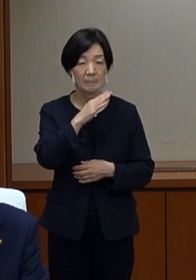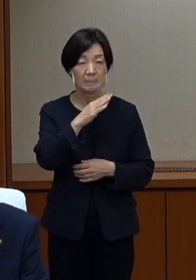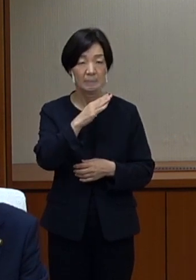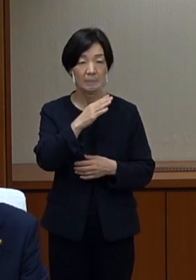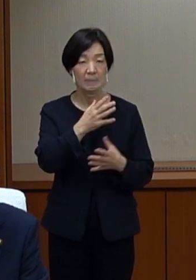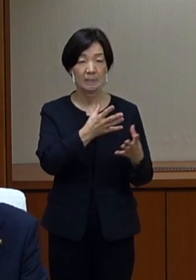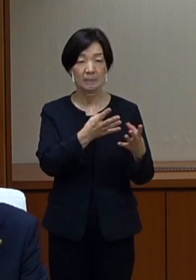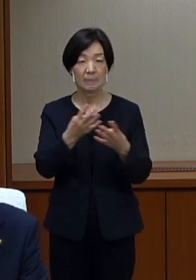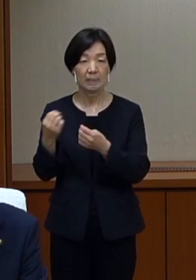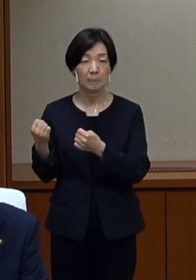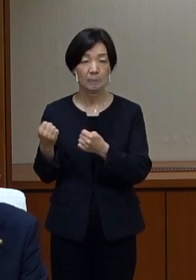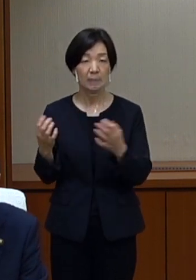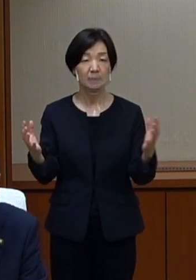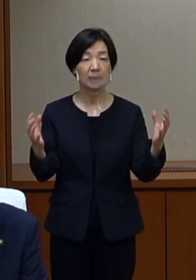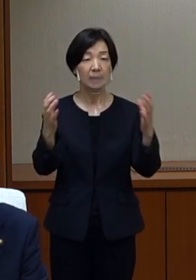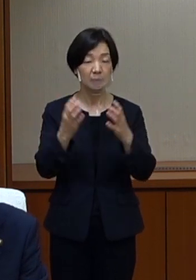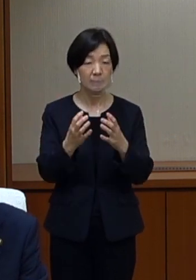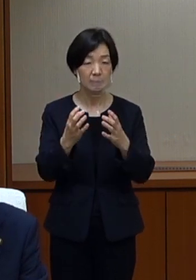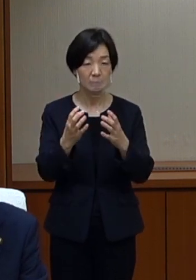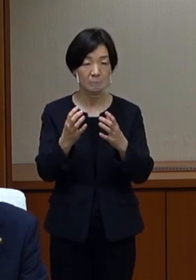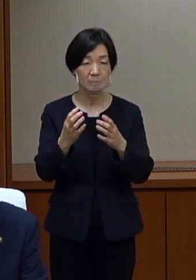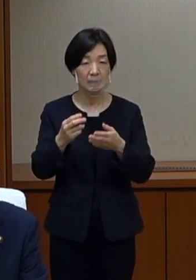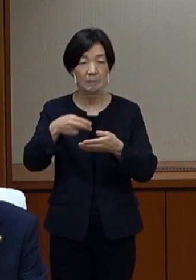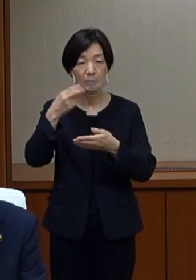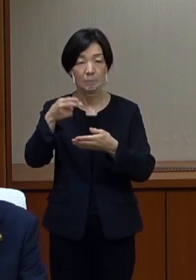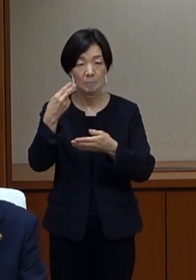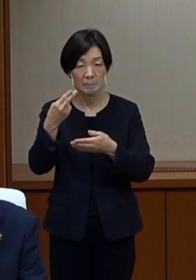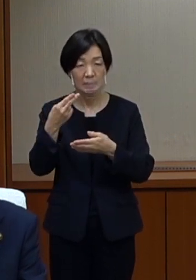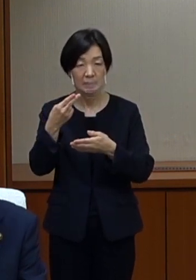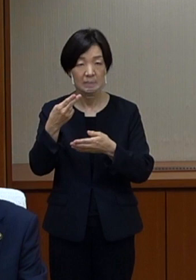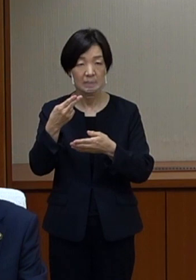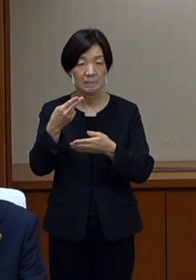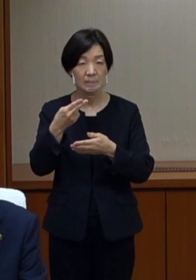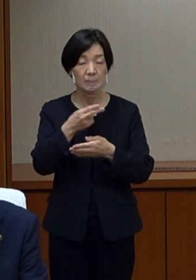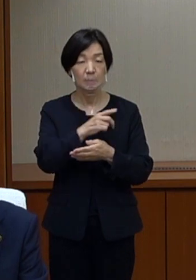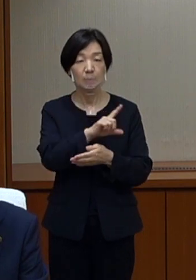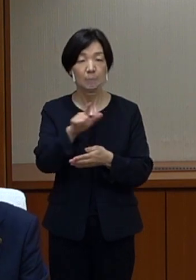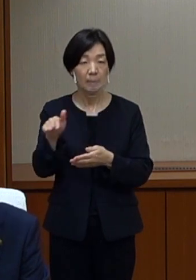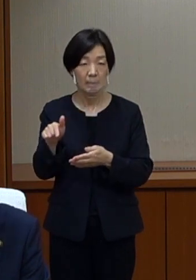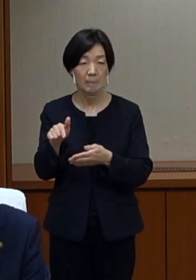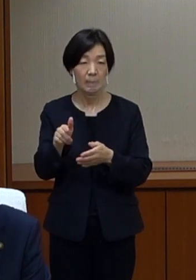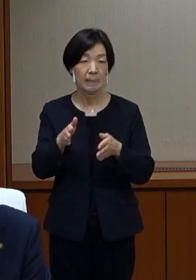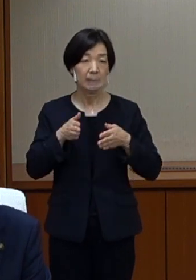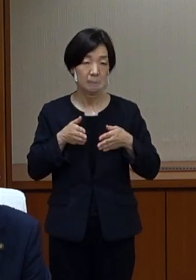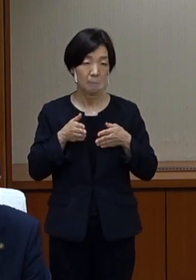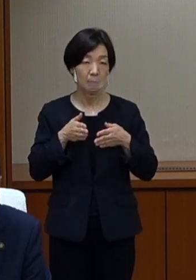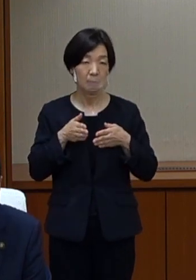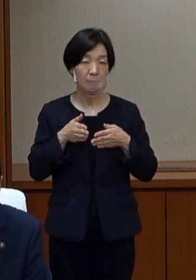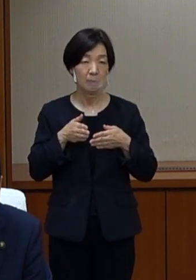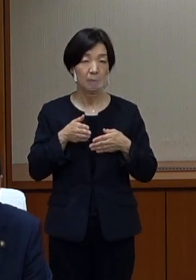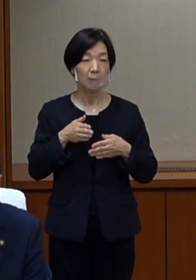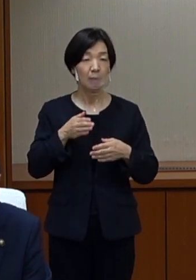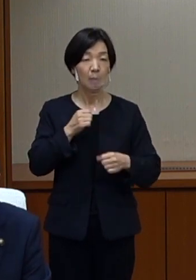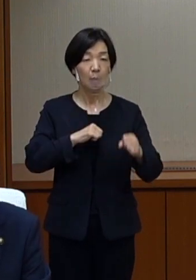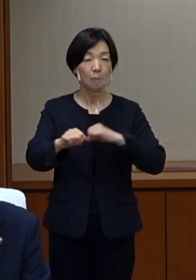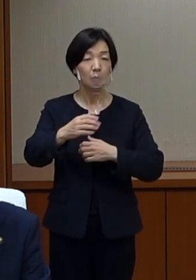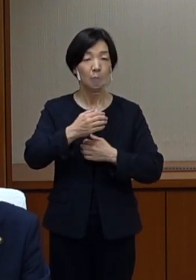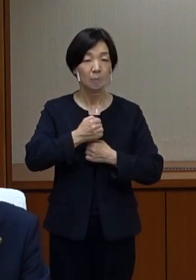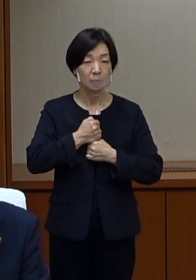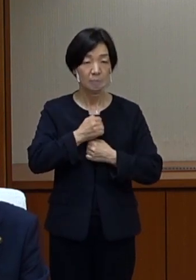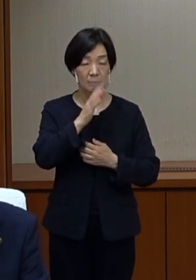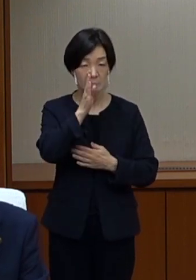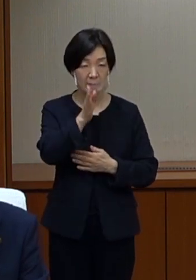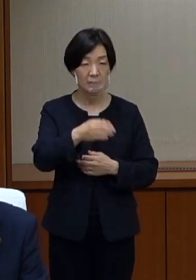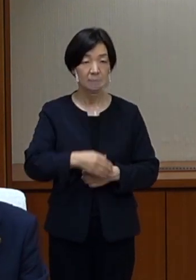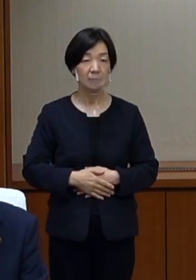時間の飲食を控えるなど、くれぐれも慎重な行動をお願いします。今